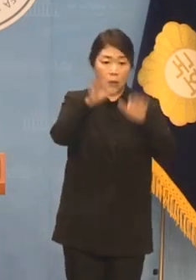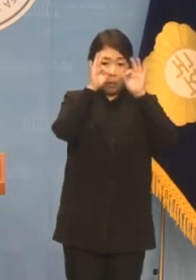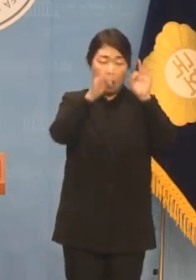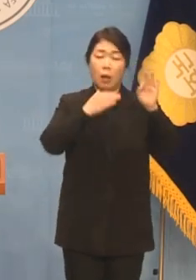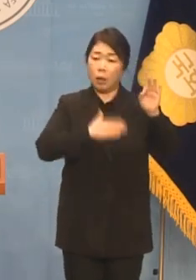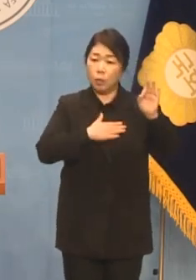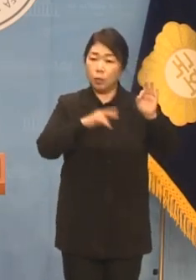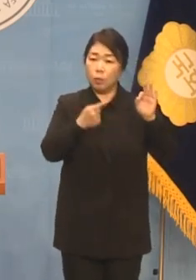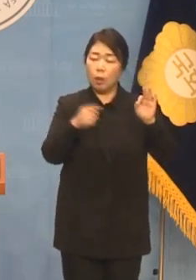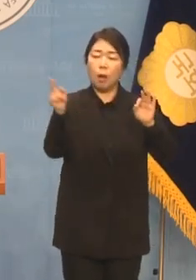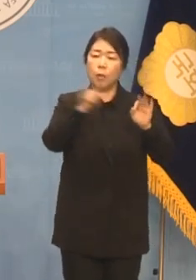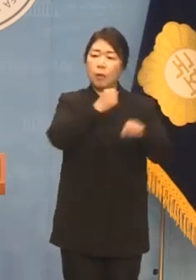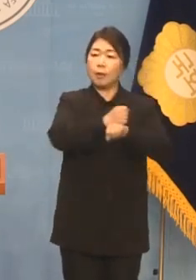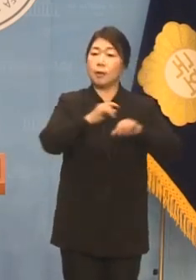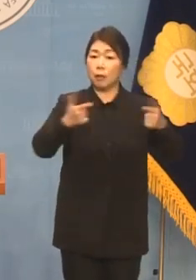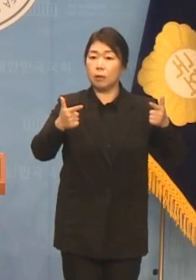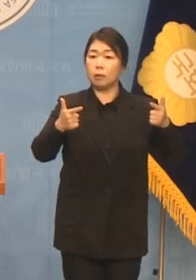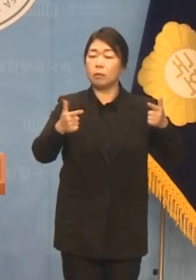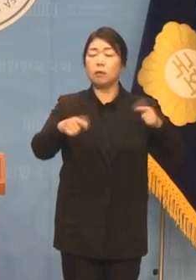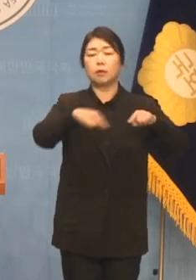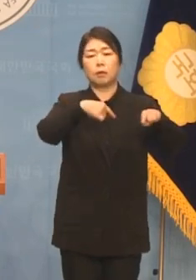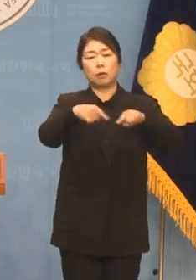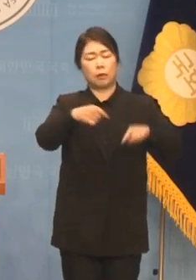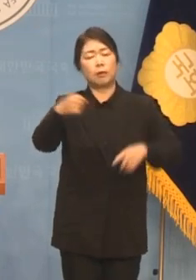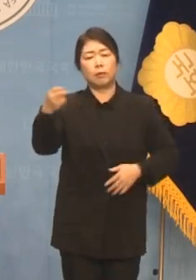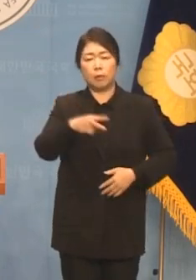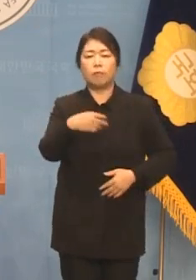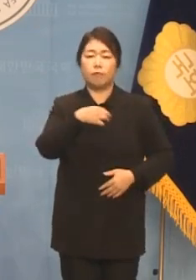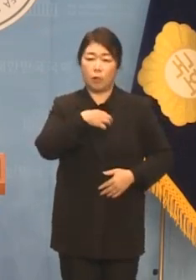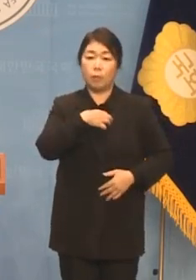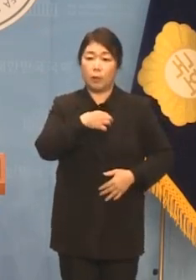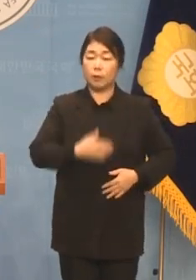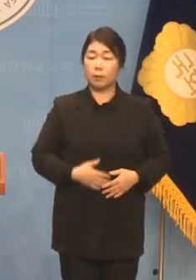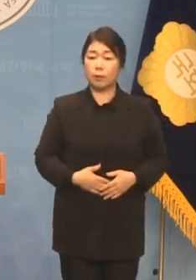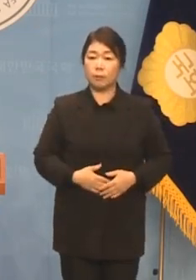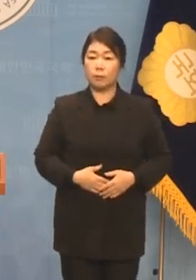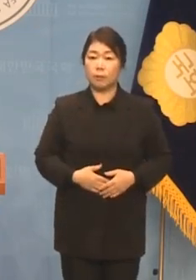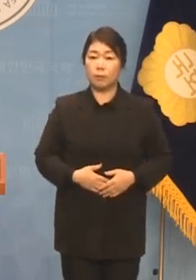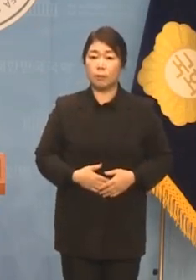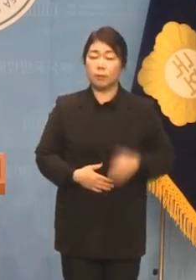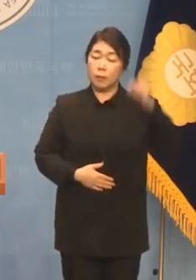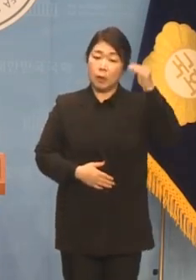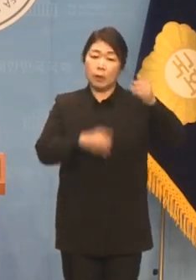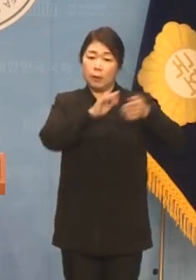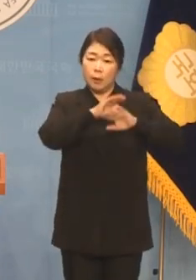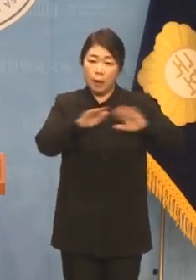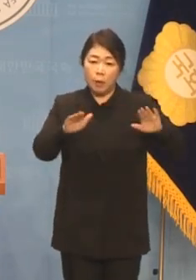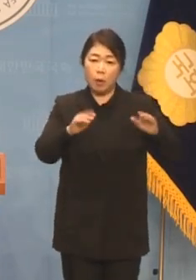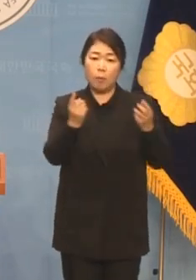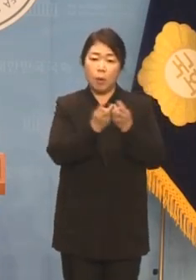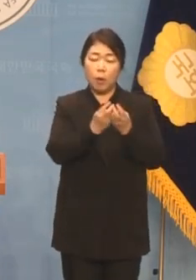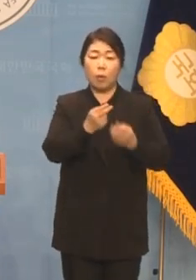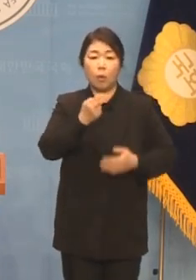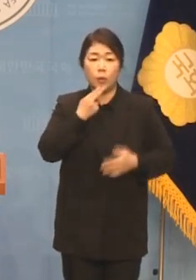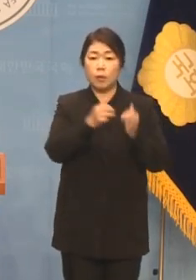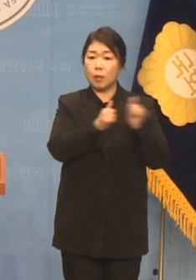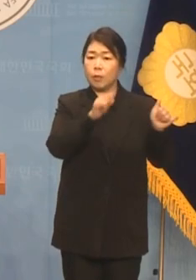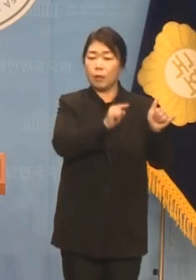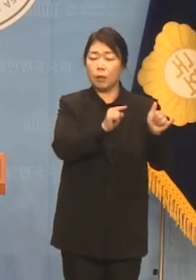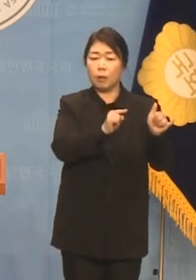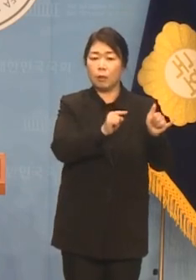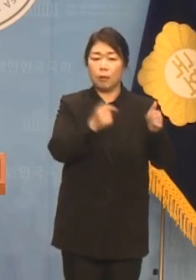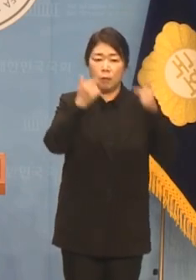알고도 아무것도 하지 않는 정치 또한 위험합니다 대안이 없는 이들의 그 엄중하게